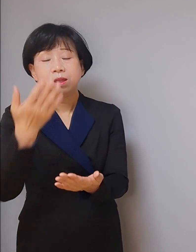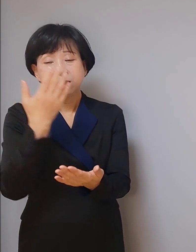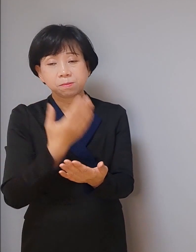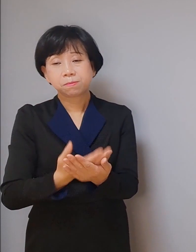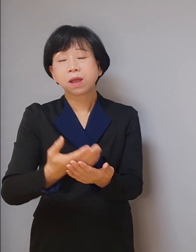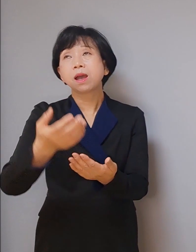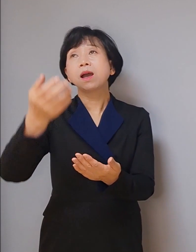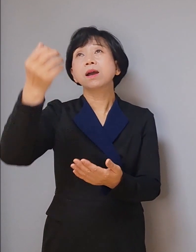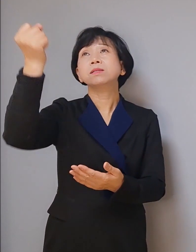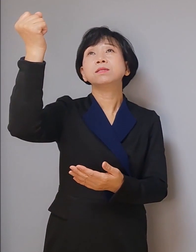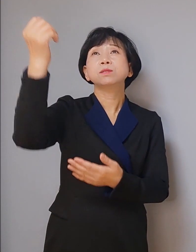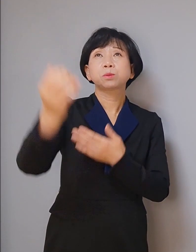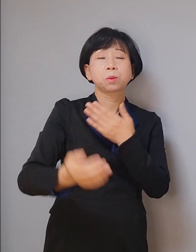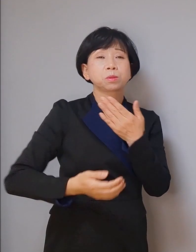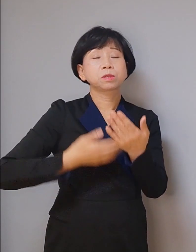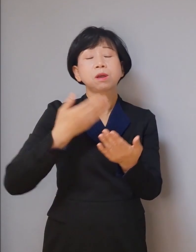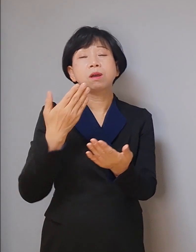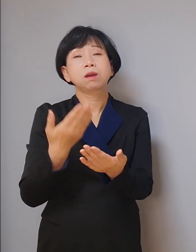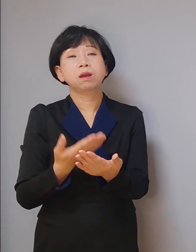받으소서.